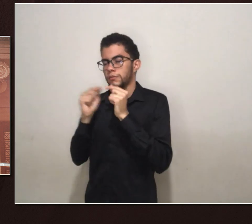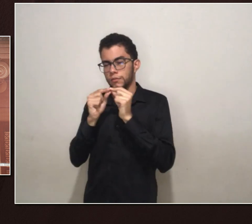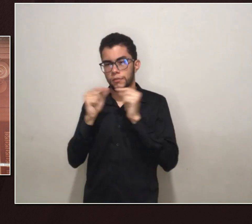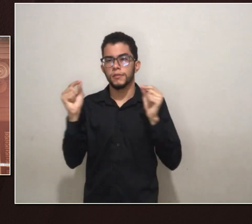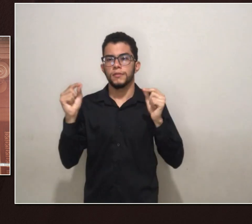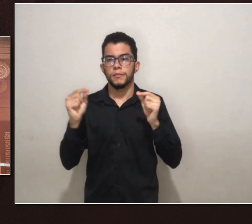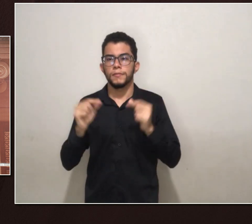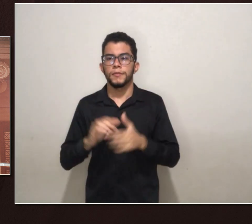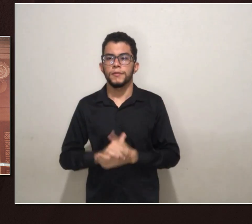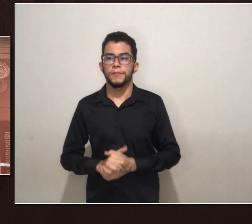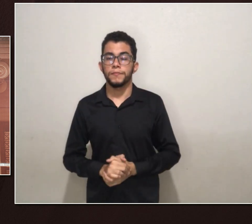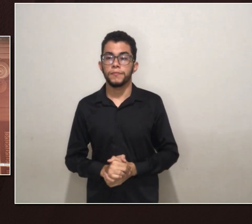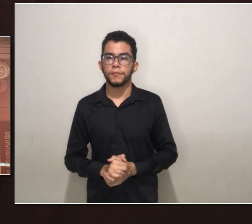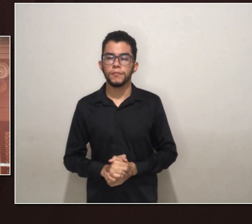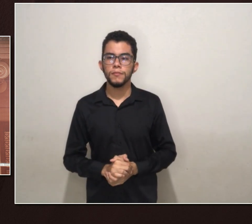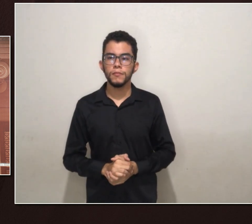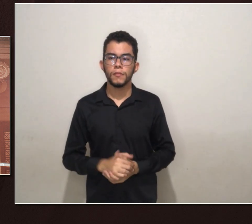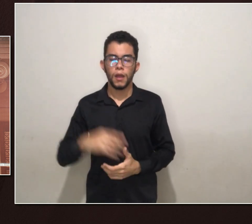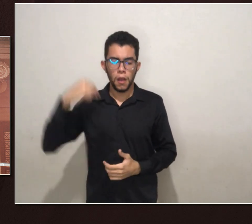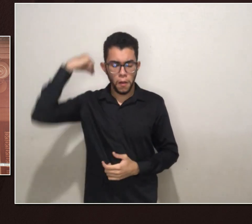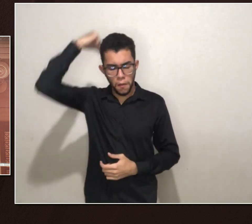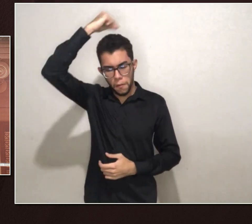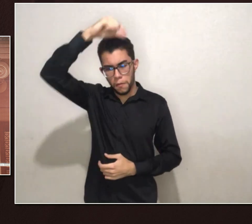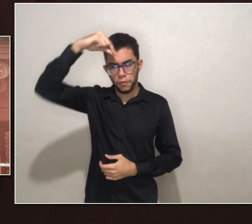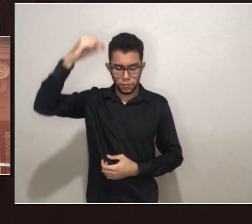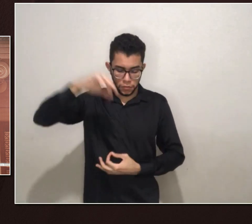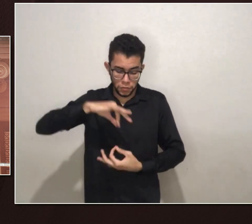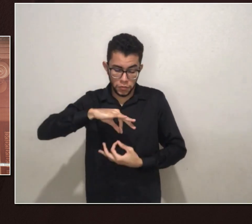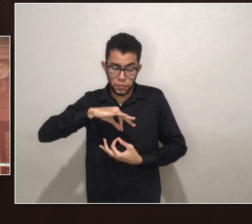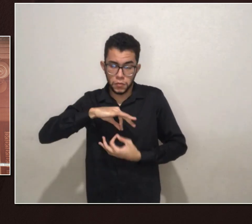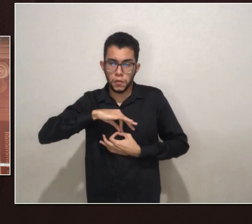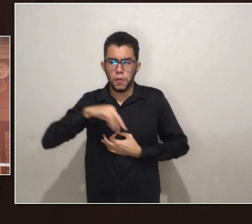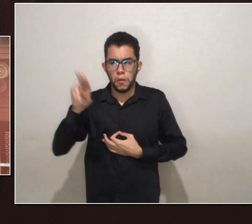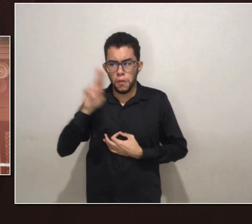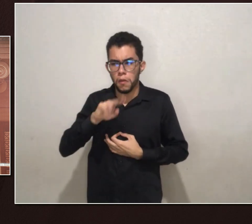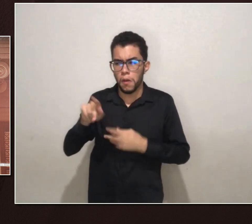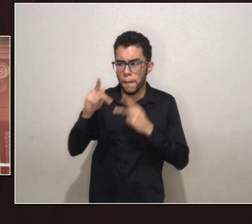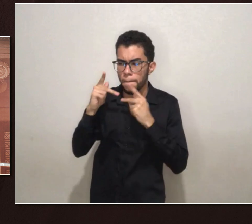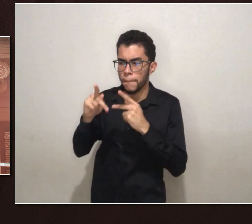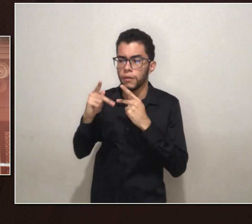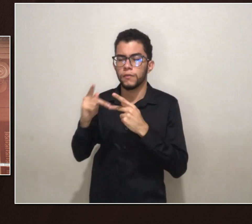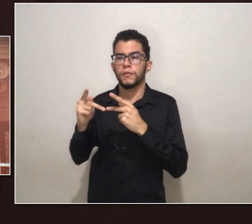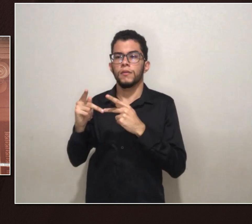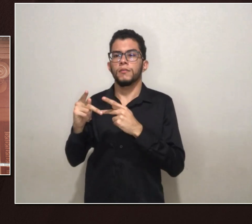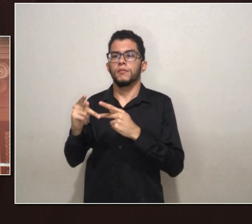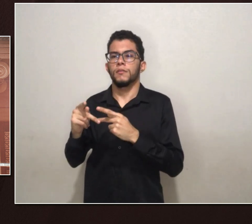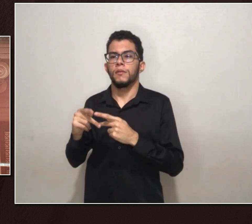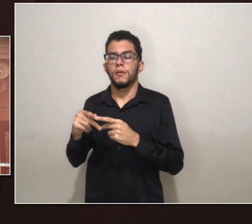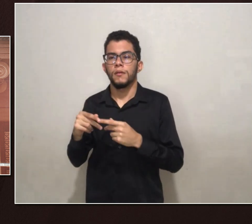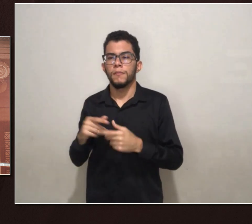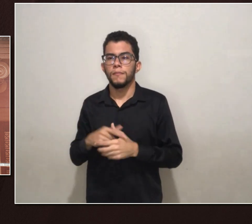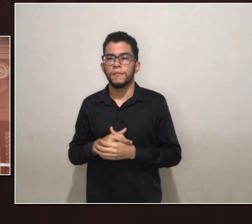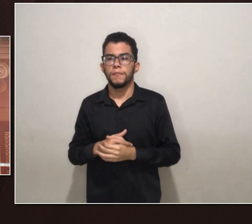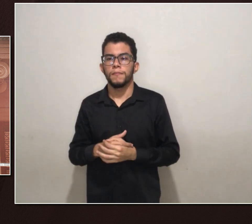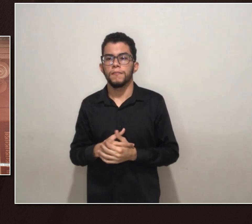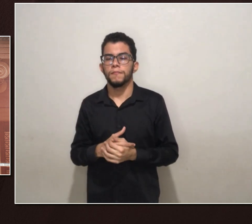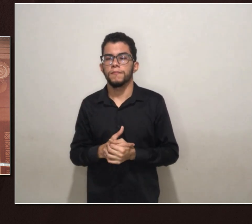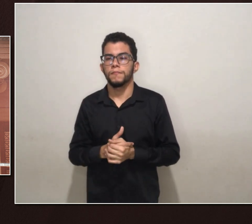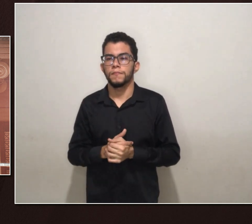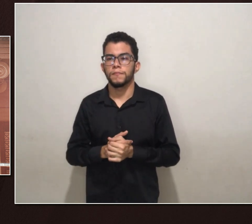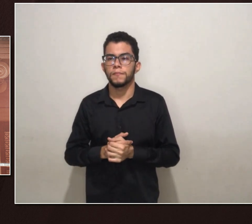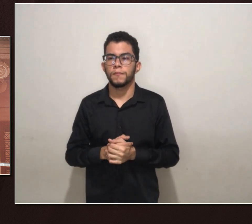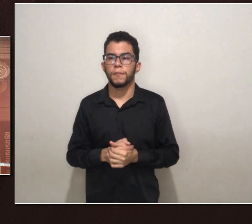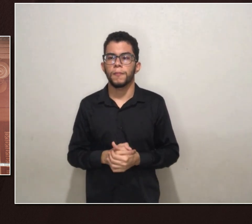Quando o Espírito usa alguém como profeta, em lugar de ter a simplicidade, como a dos tessalonicenses